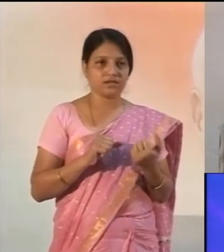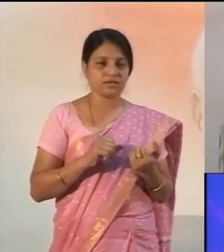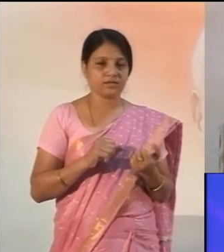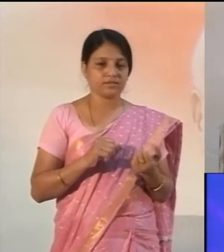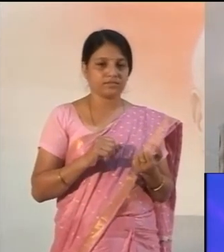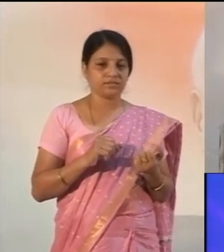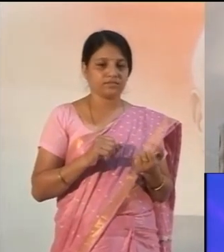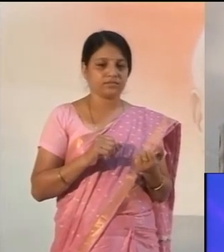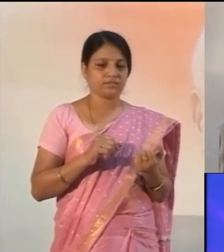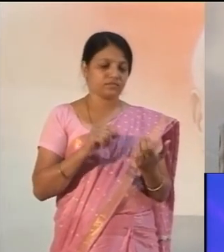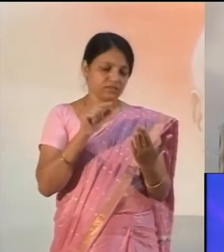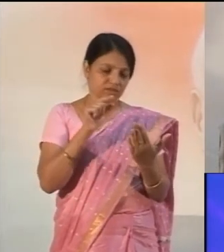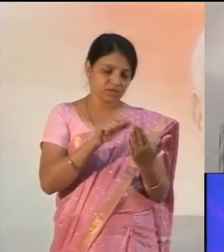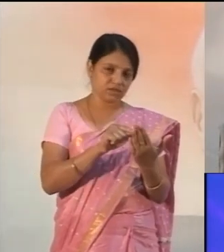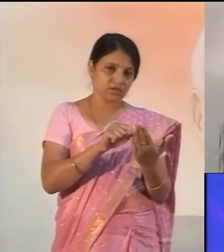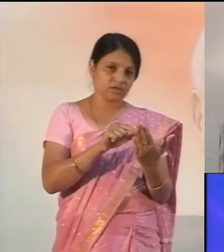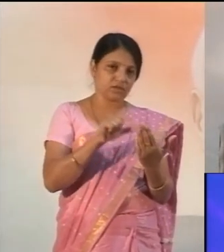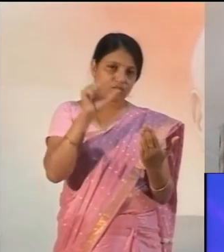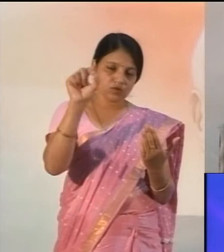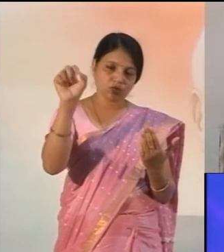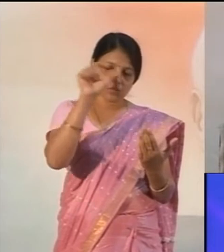ये उन लोगों की लिस्ट है